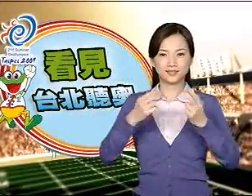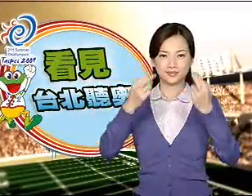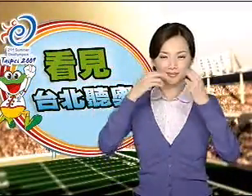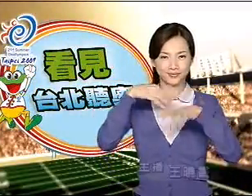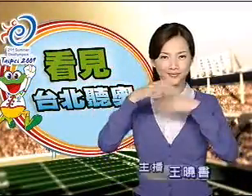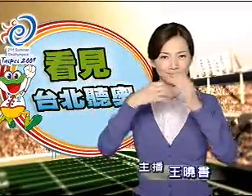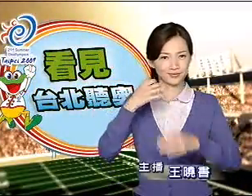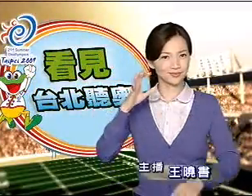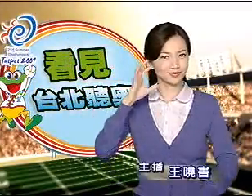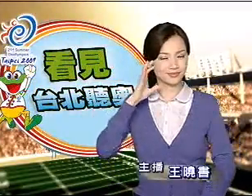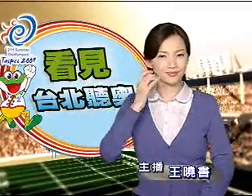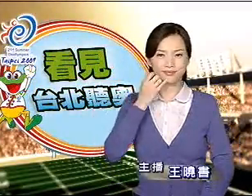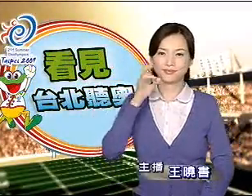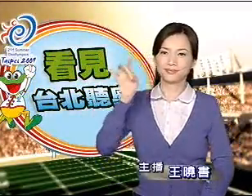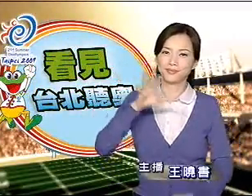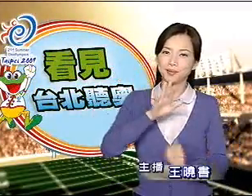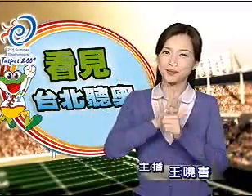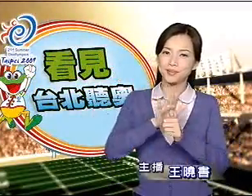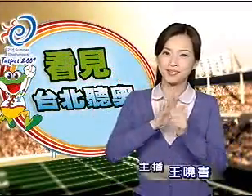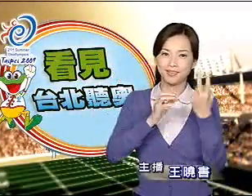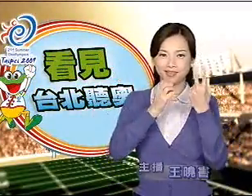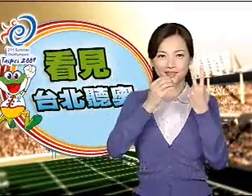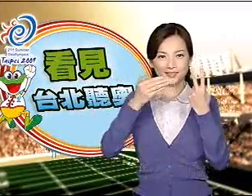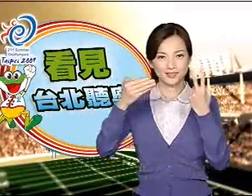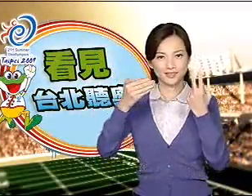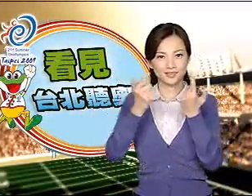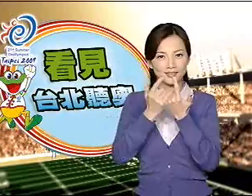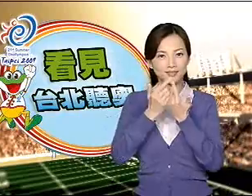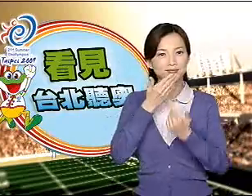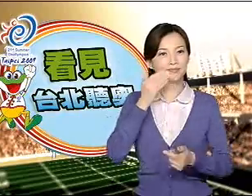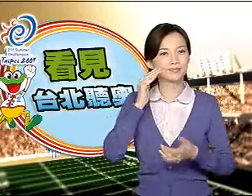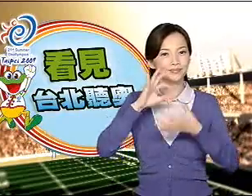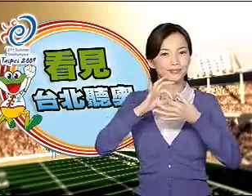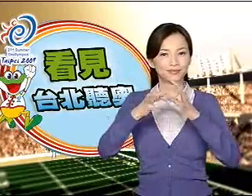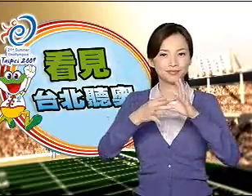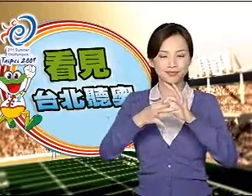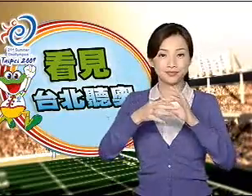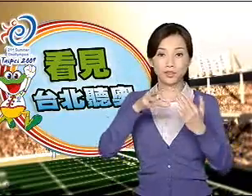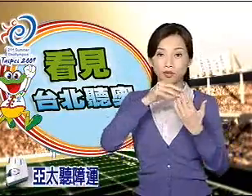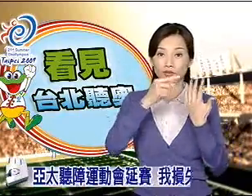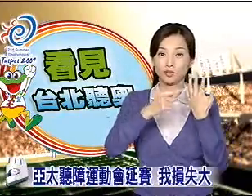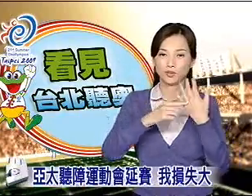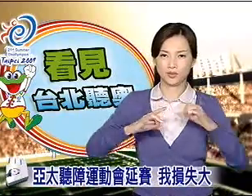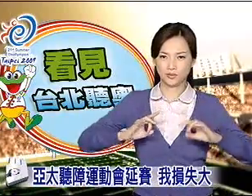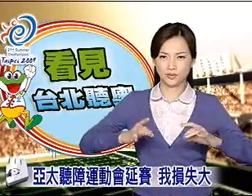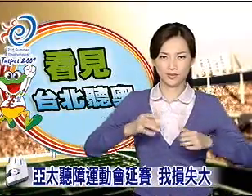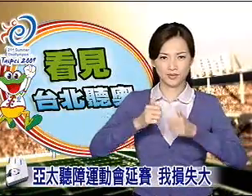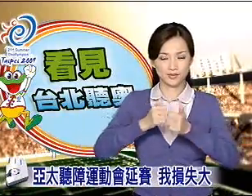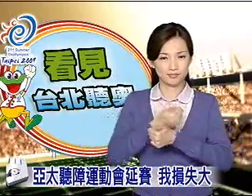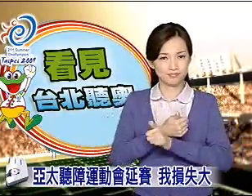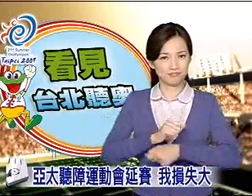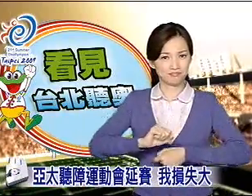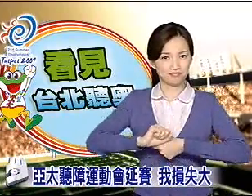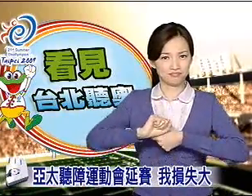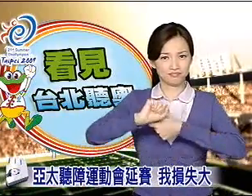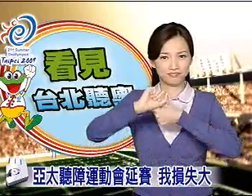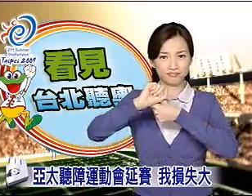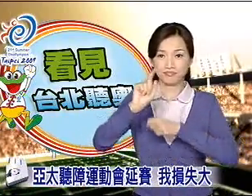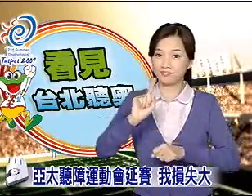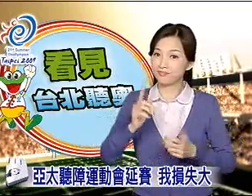欢迎回到手语新闻的现场。被视为09年台北听障奥运增加选手国际比赛经验好机会的第七届亚